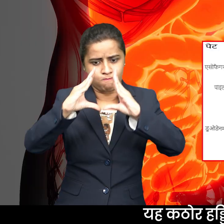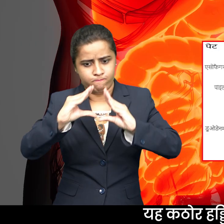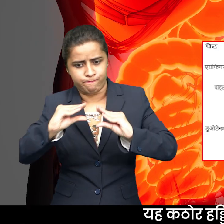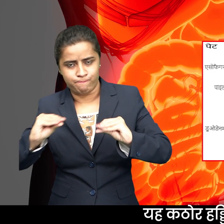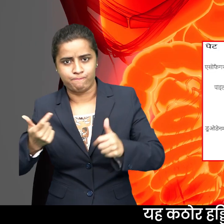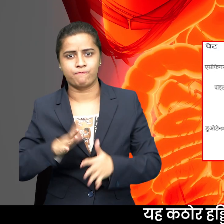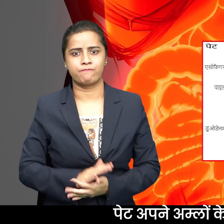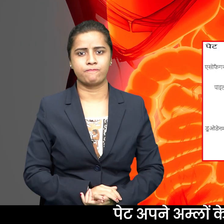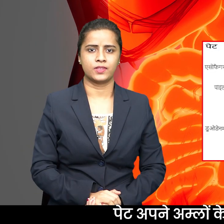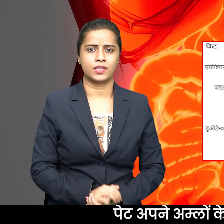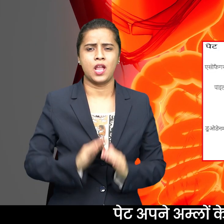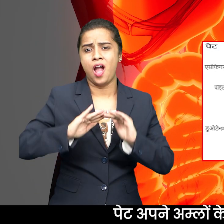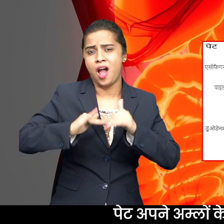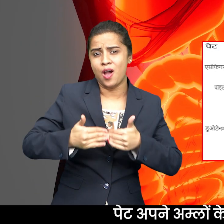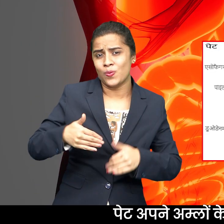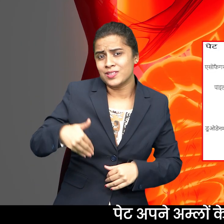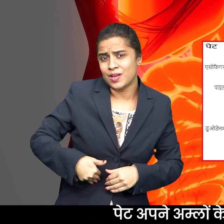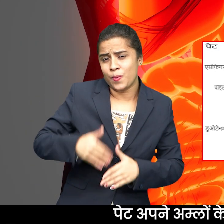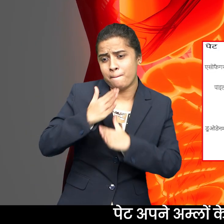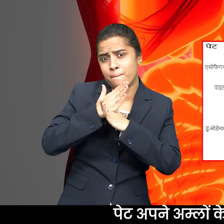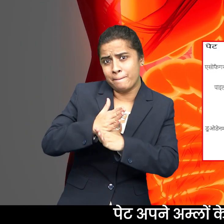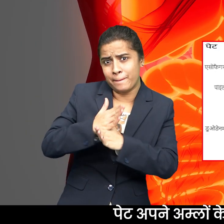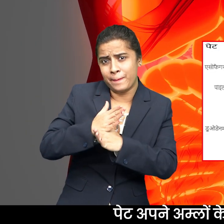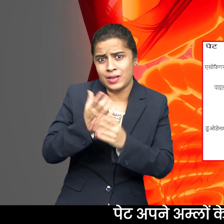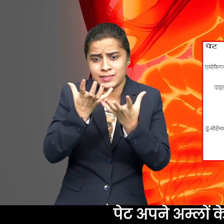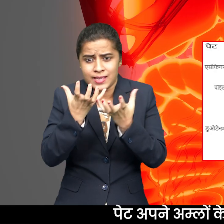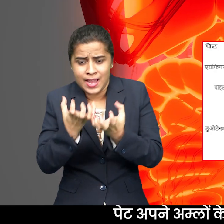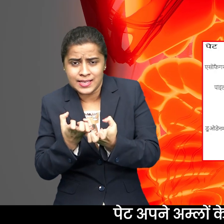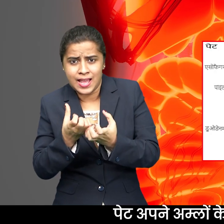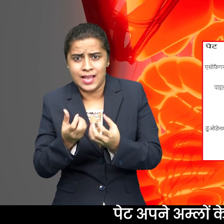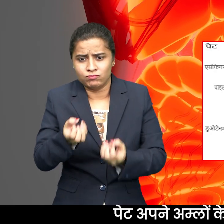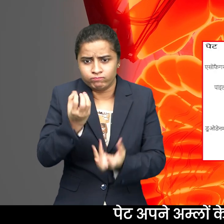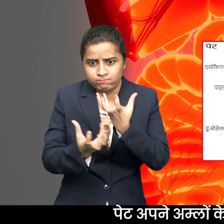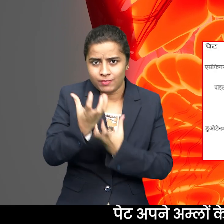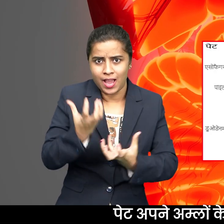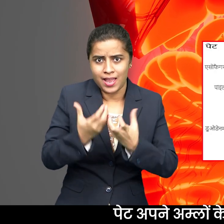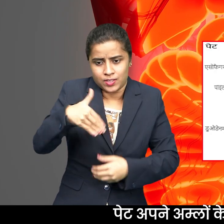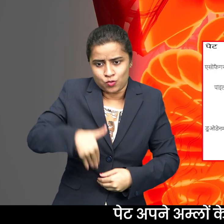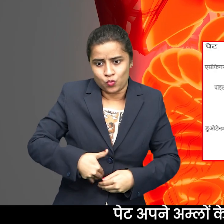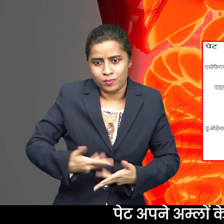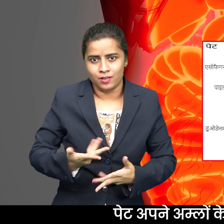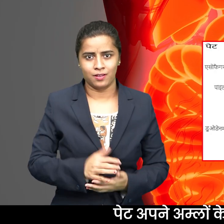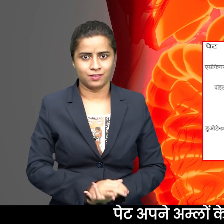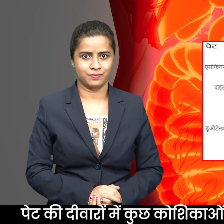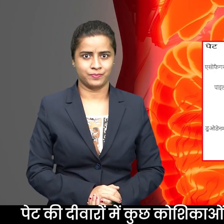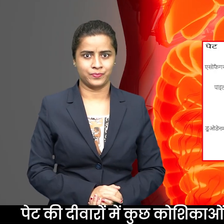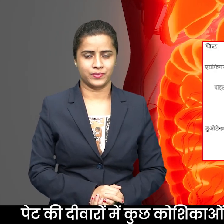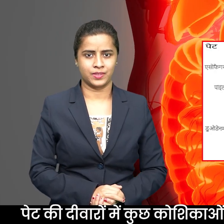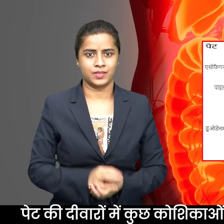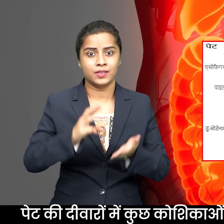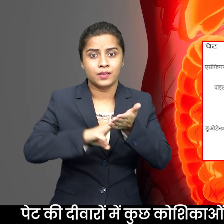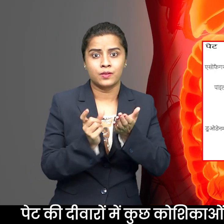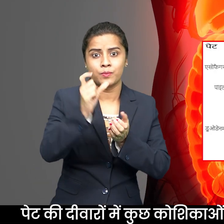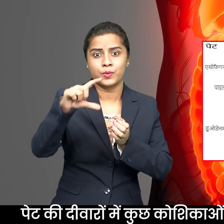पचा सकता है। पेट अपने अम्लों के स्राव से कैसे सुरक्षित रहता है? पेट